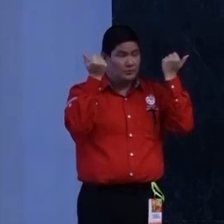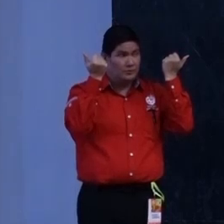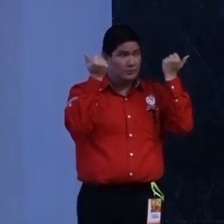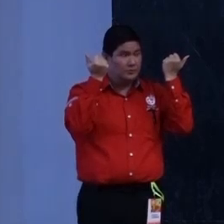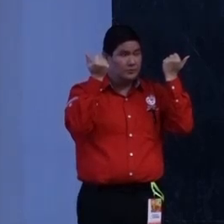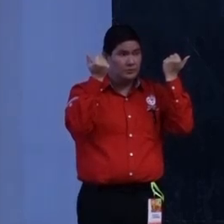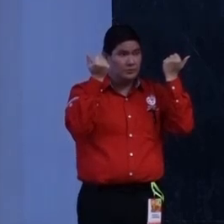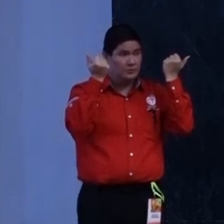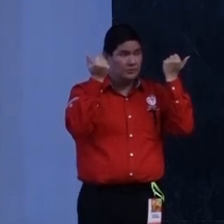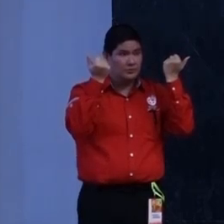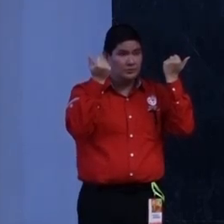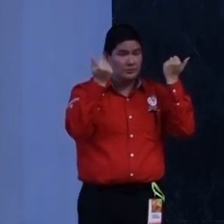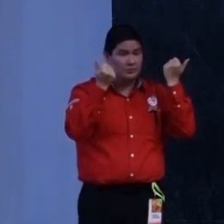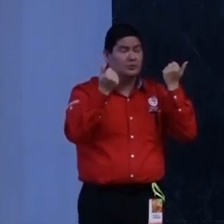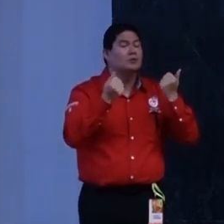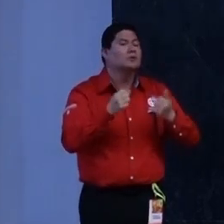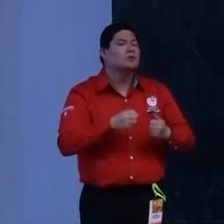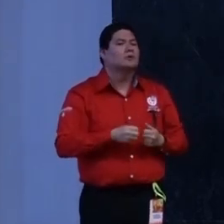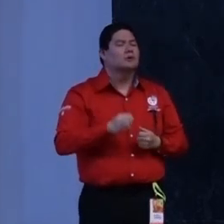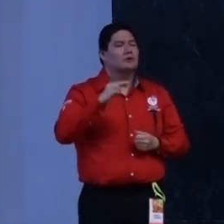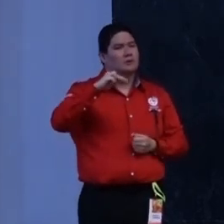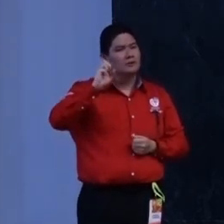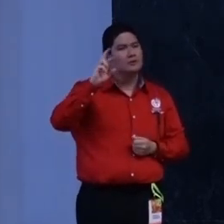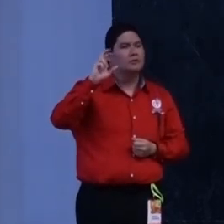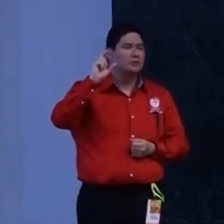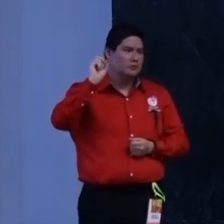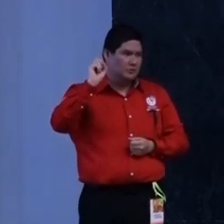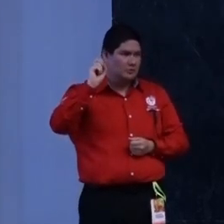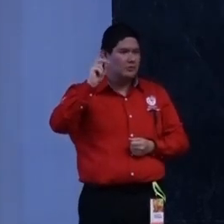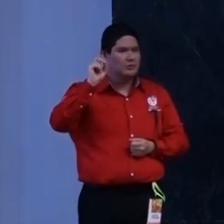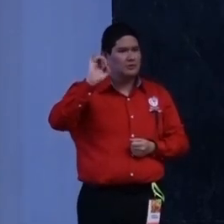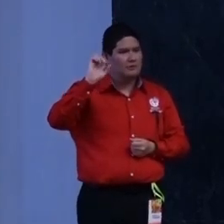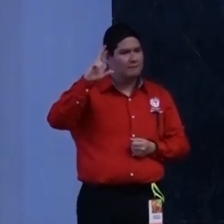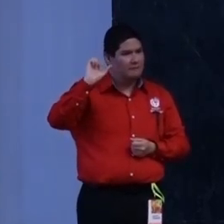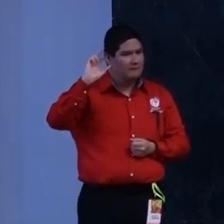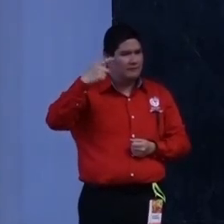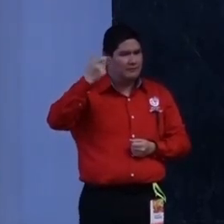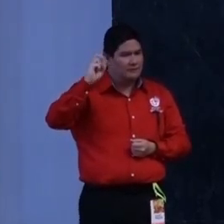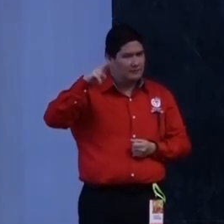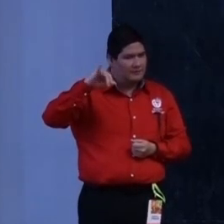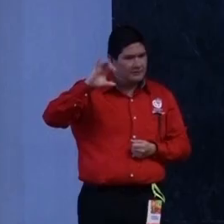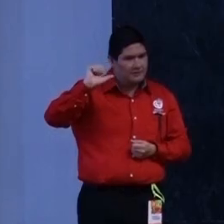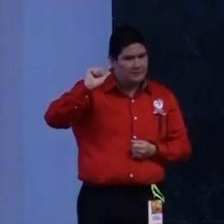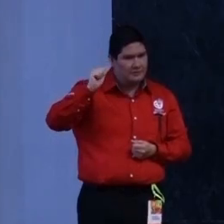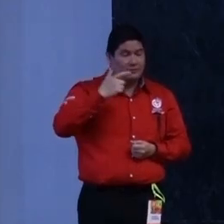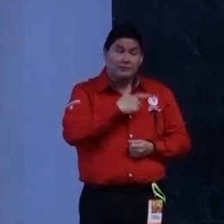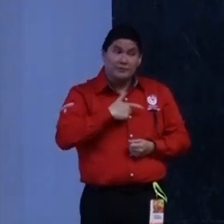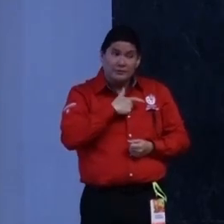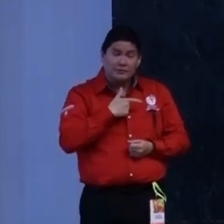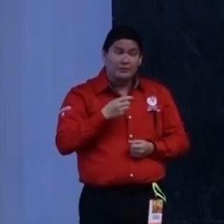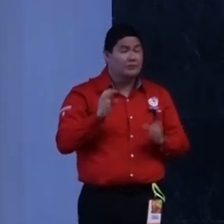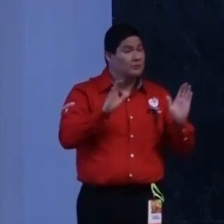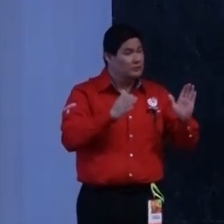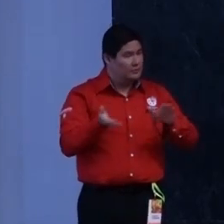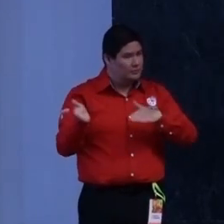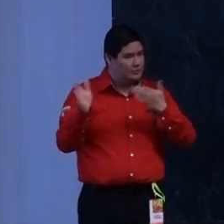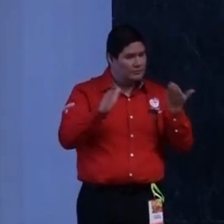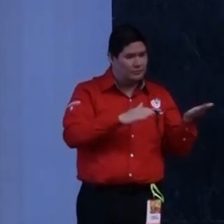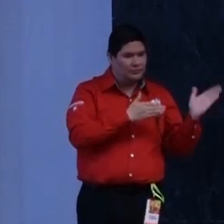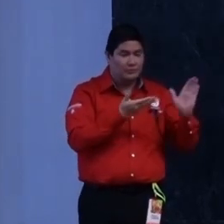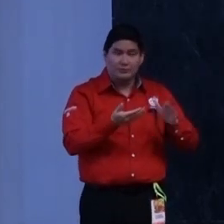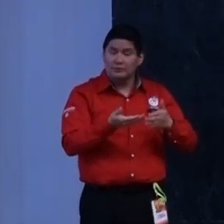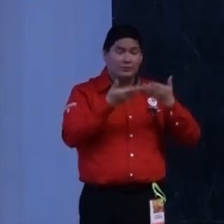si sin la neurodivergencia me hubiera gustado tanto la música. No sé si sin